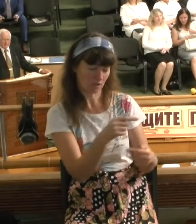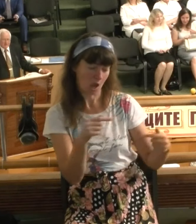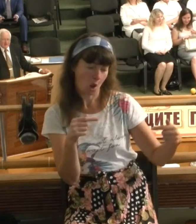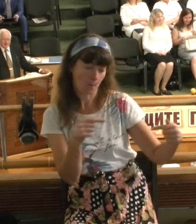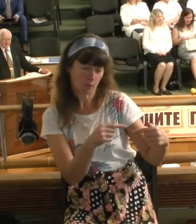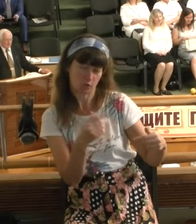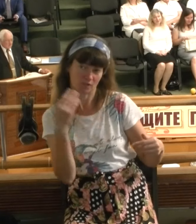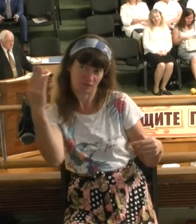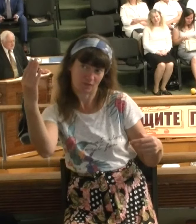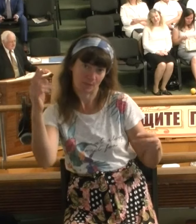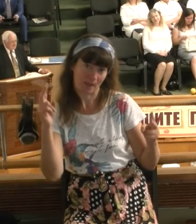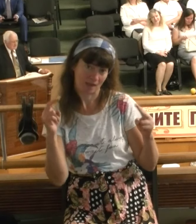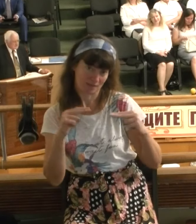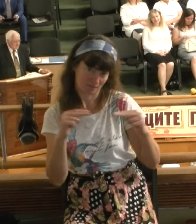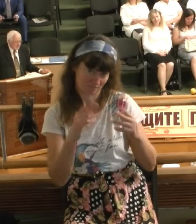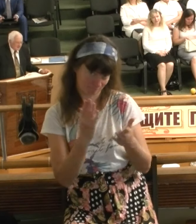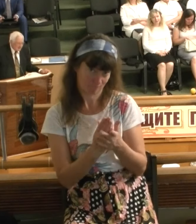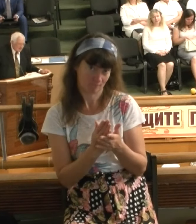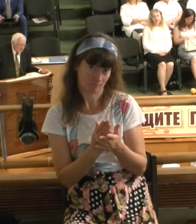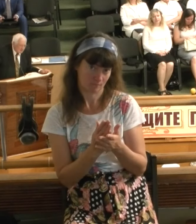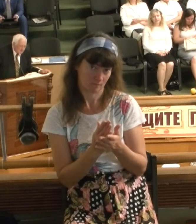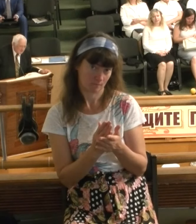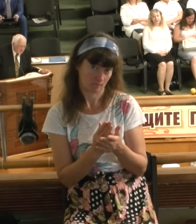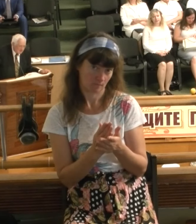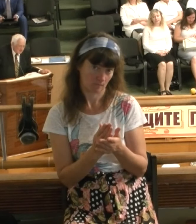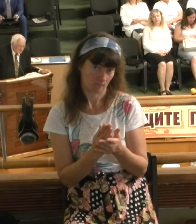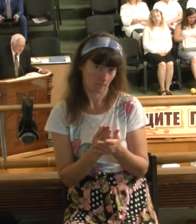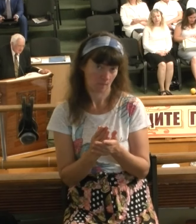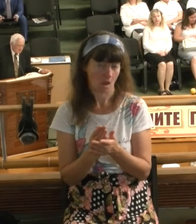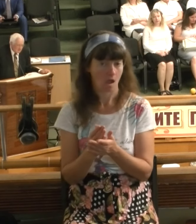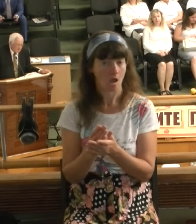свидетельствуют?» Но он, что он сделал?